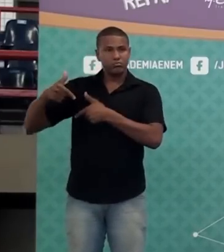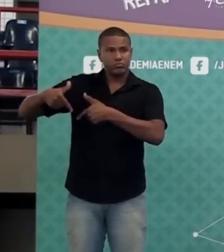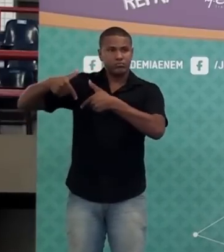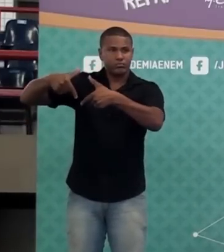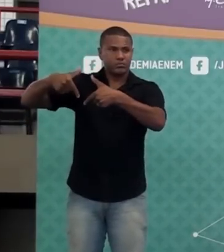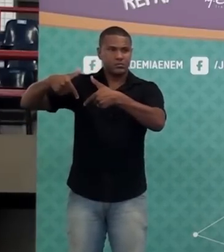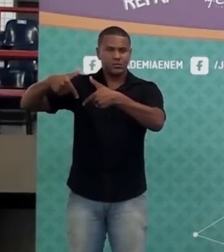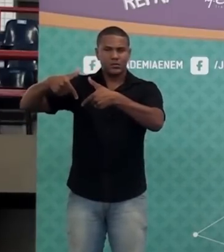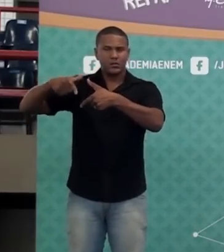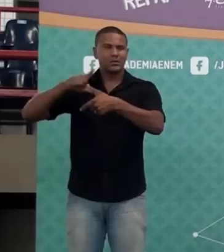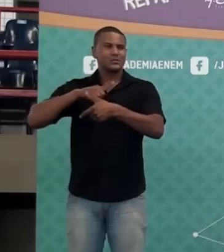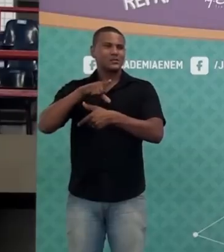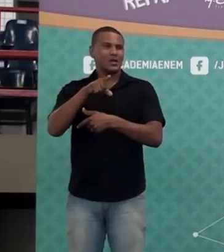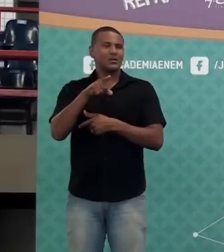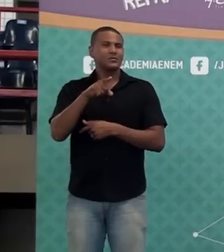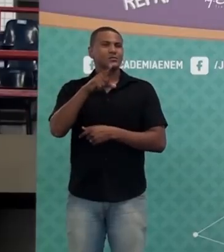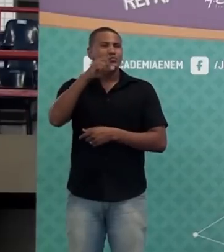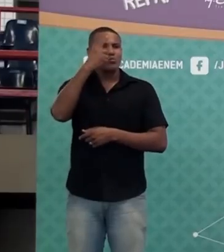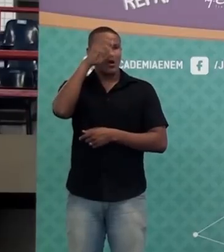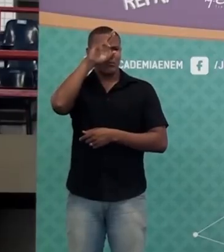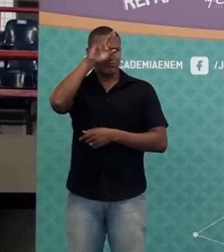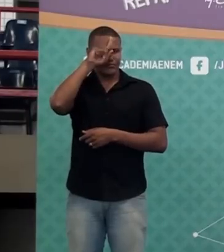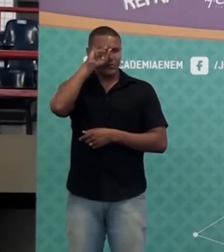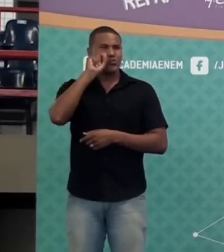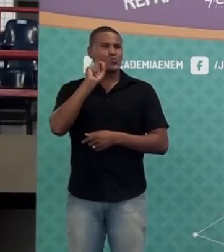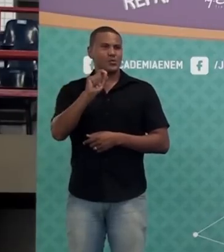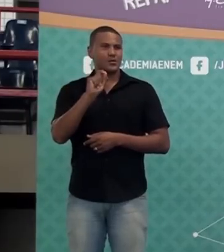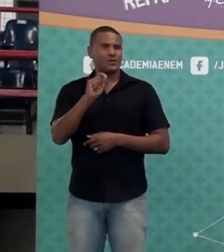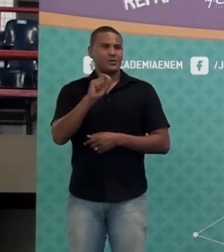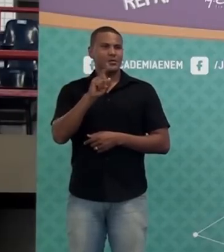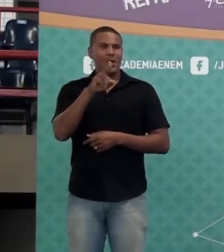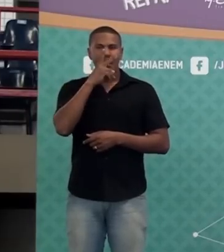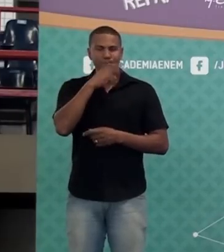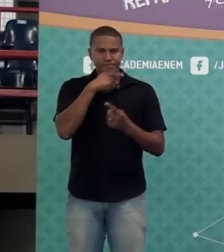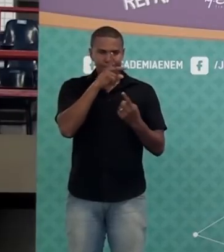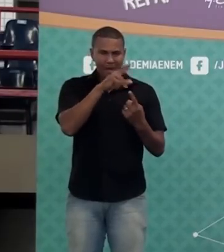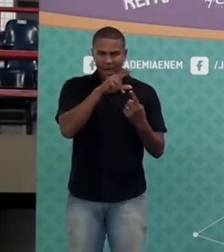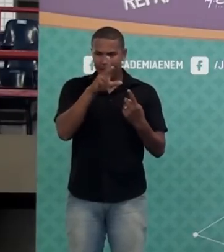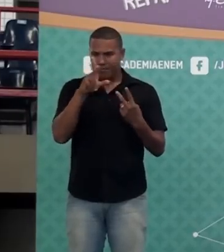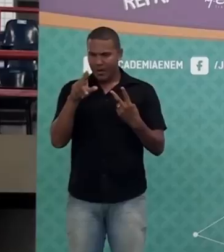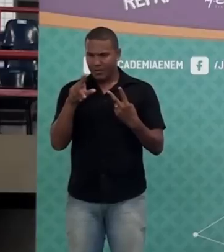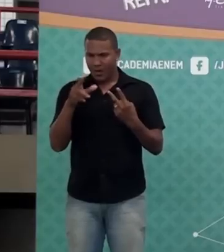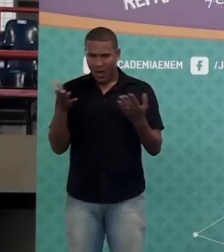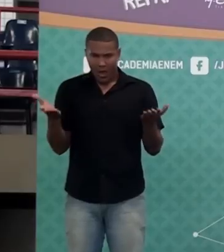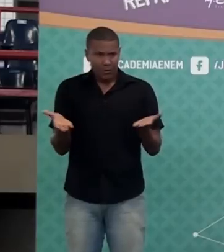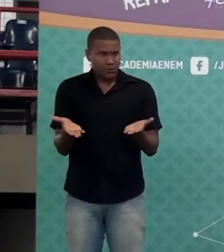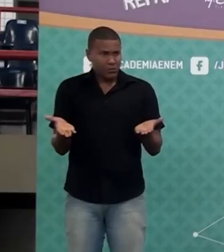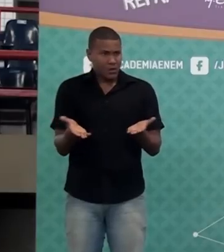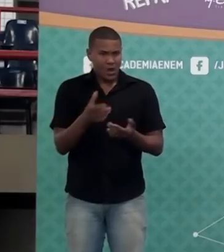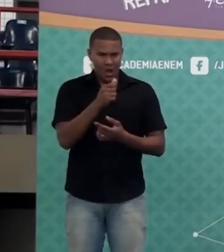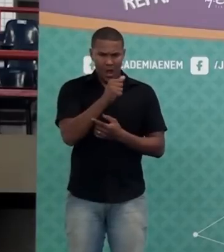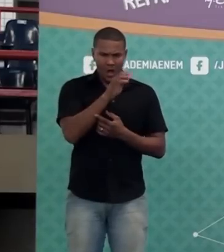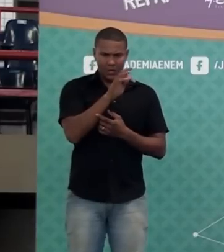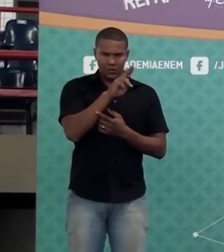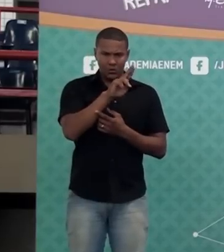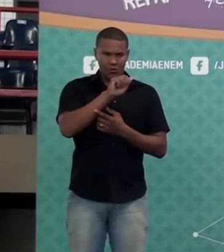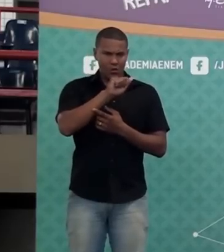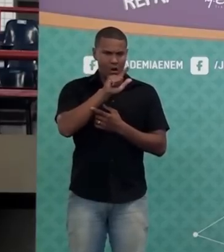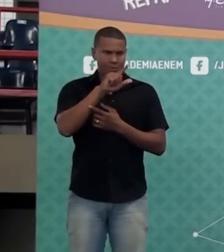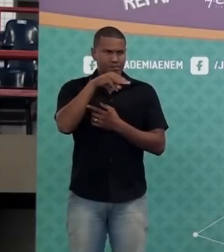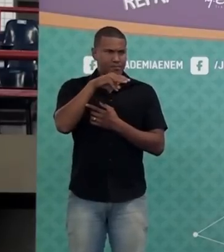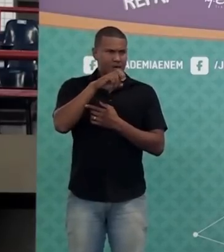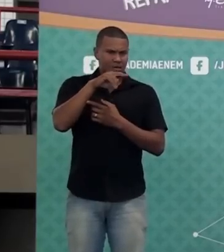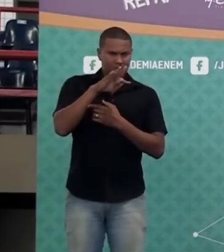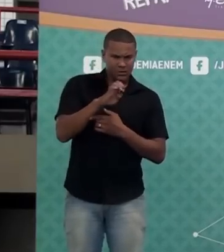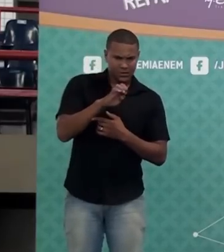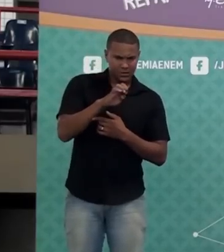chamado redundância, porque o atualmente já é presente. E a palavra apresentar